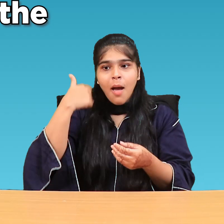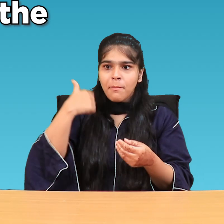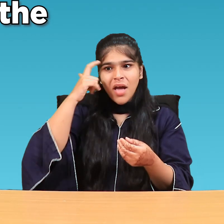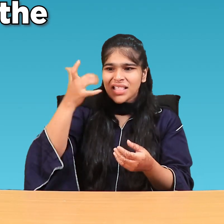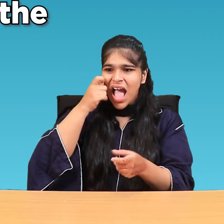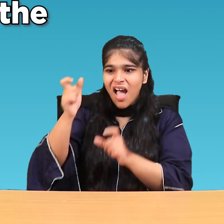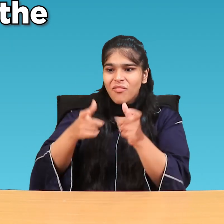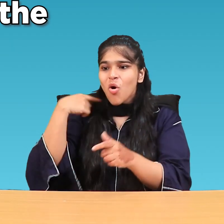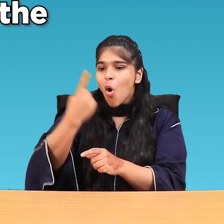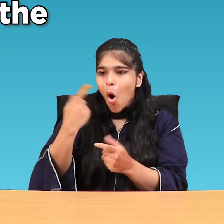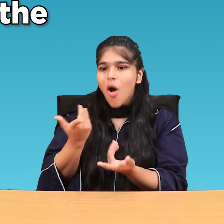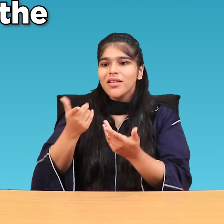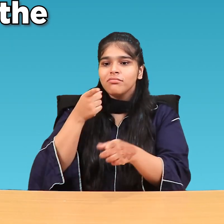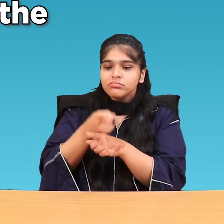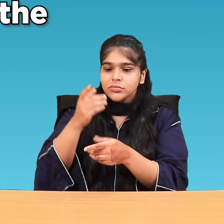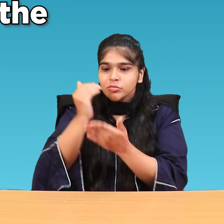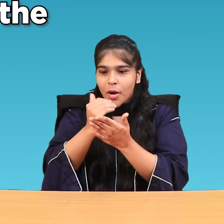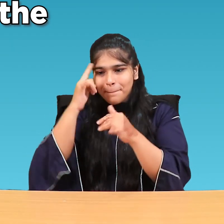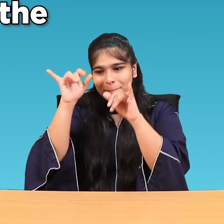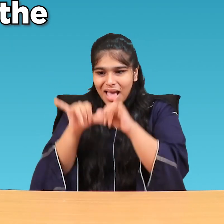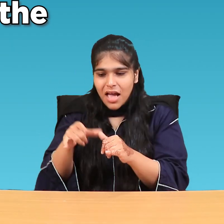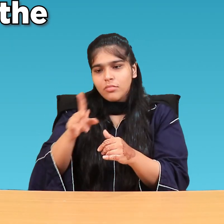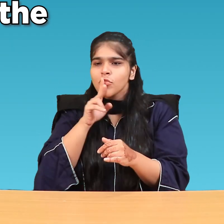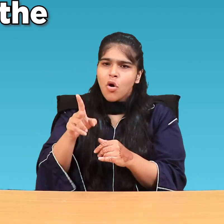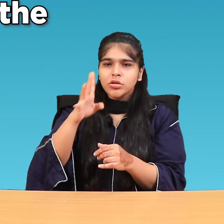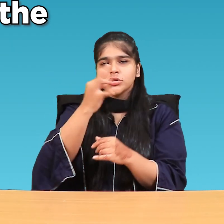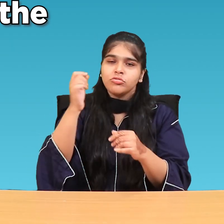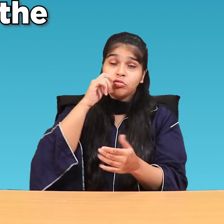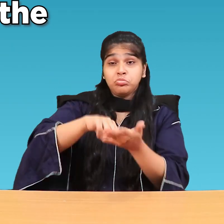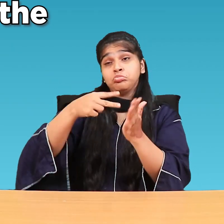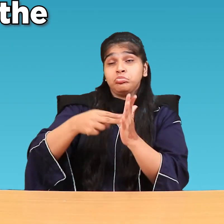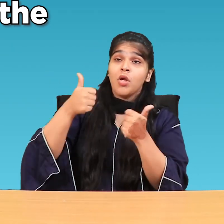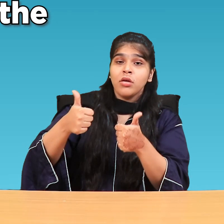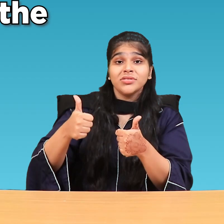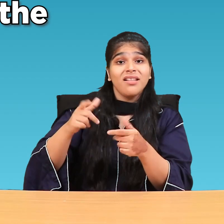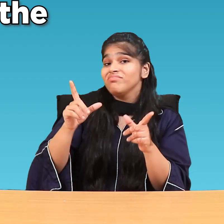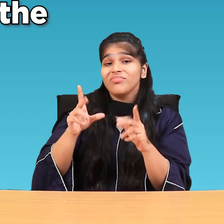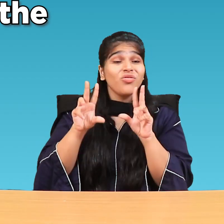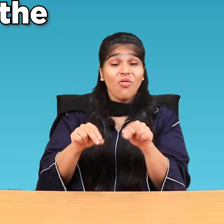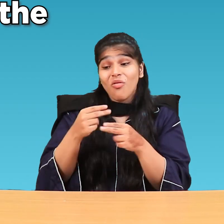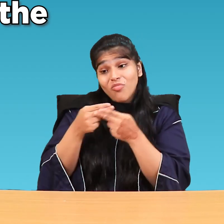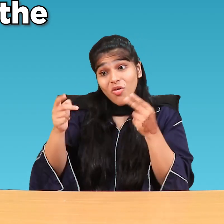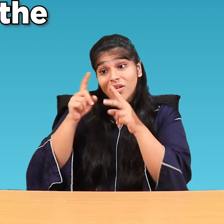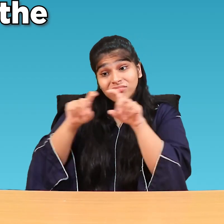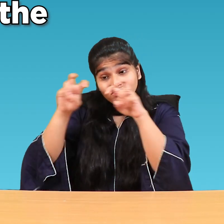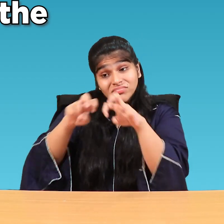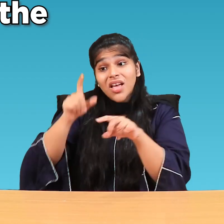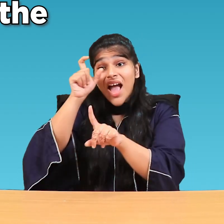ये लोग कौन हैं और कहाँ से आए हैं। सिर्फ ये कह देना कि ये 400 एक्सपर्ट हैं, ये इट्स नॉट इनफ। वी नीड टू नो ये लोग कहाँ से